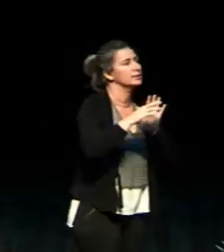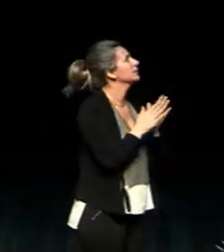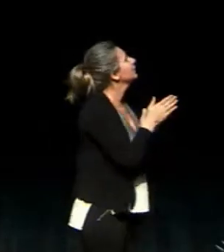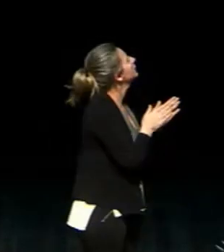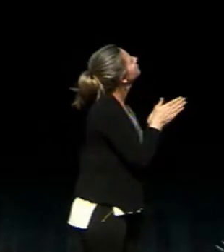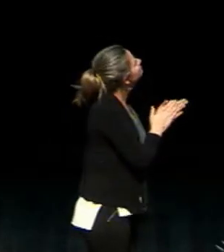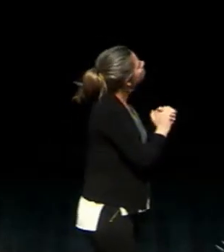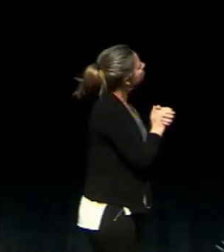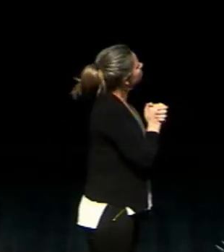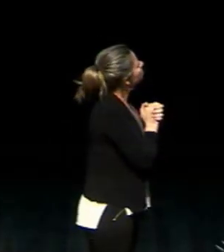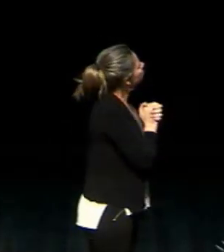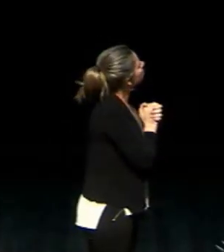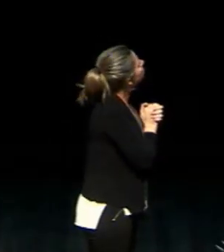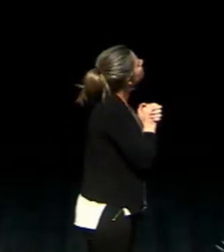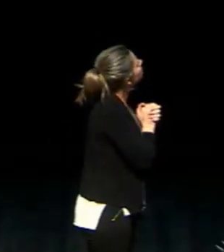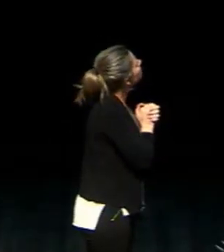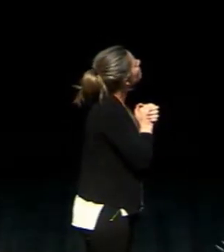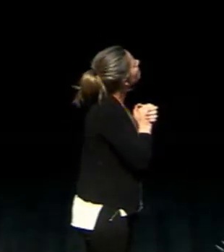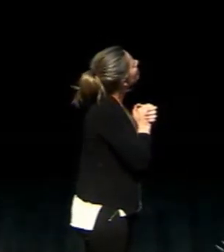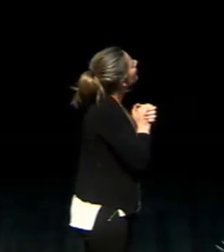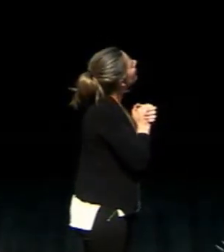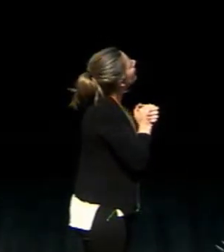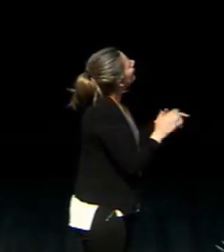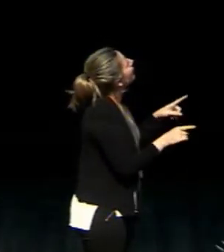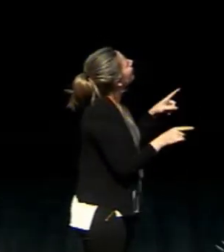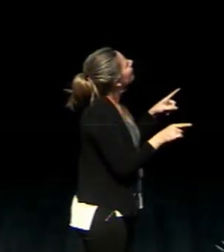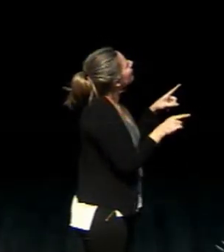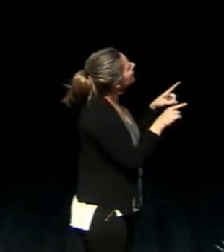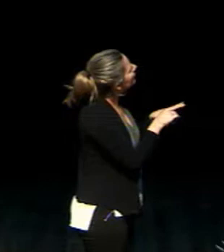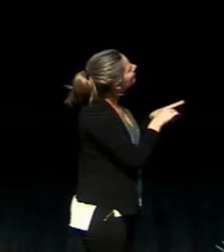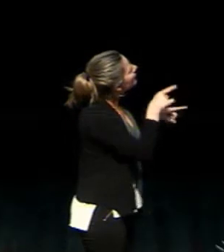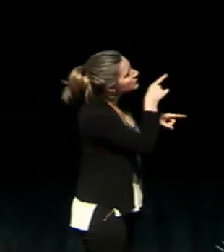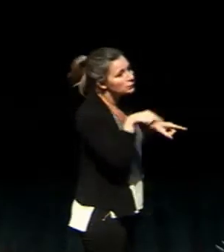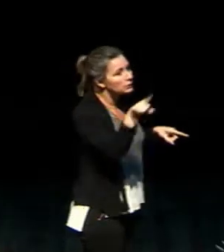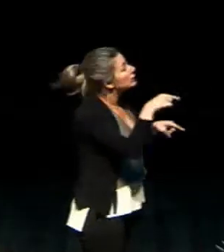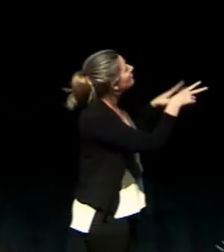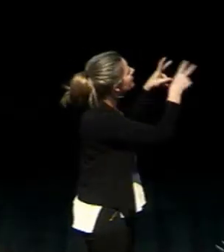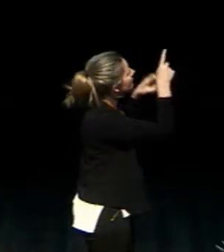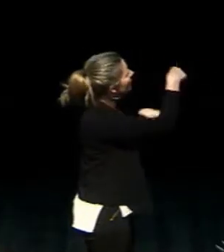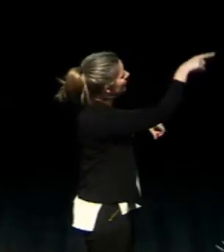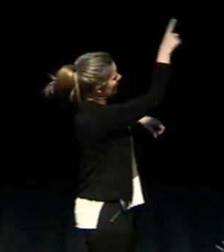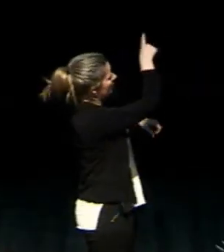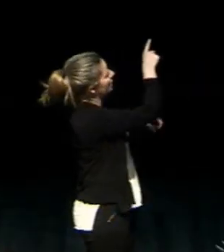prática, é o que a gente percebe dentro da atividade de ensino.